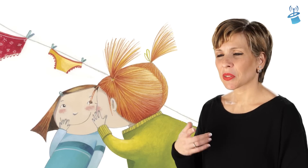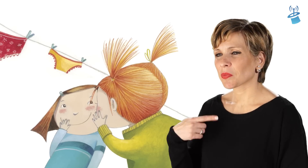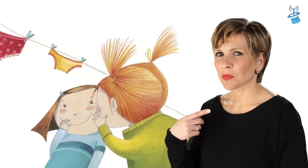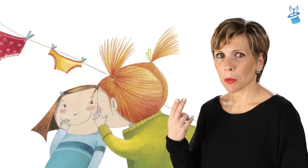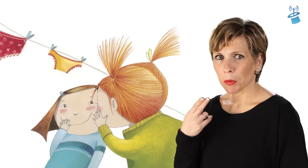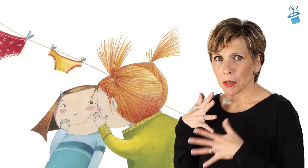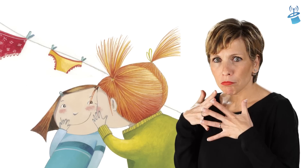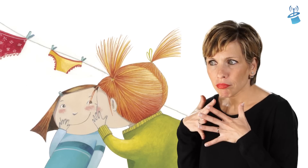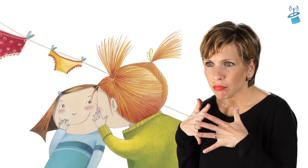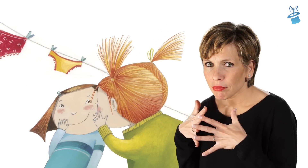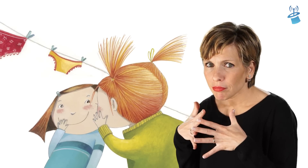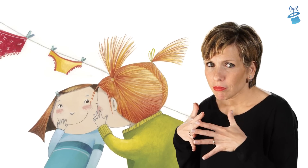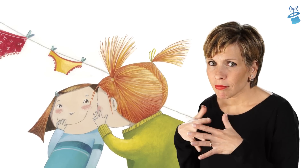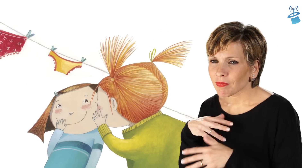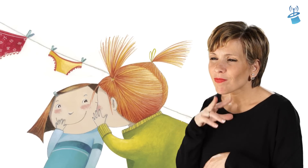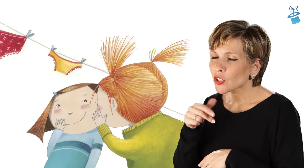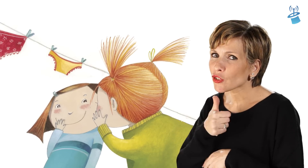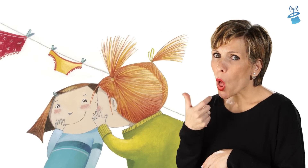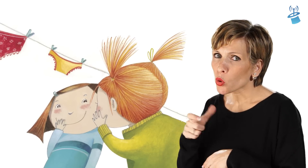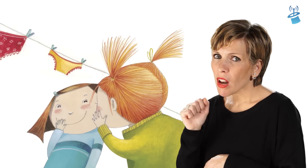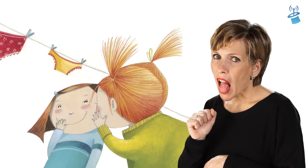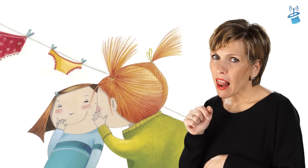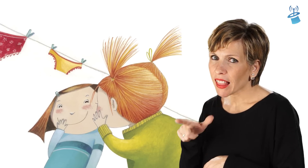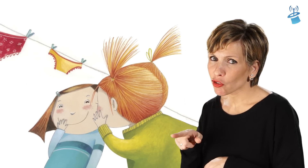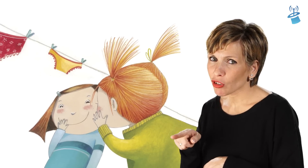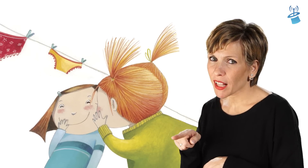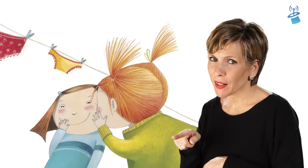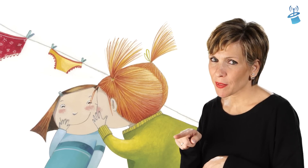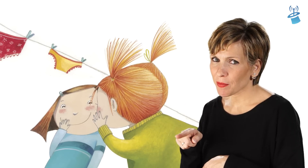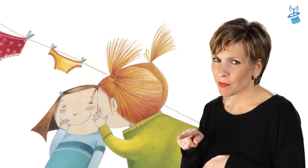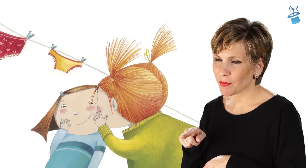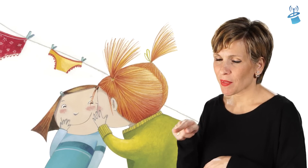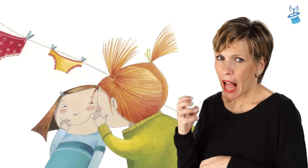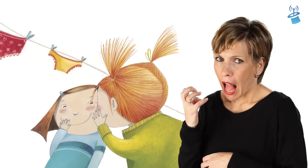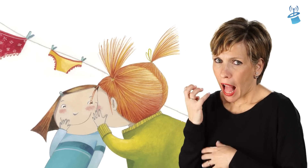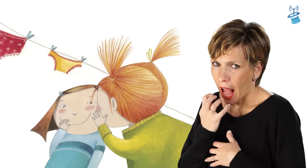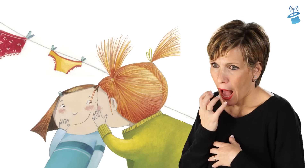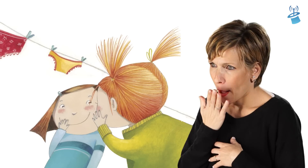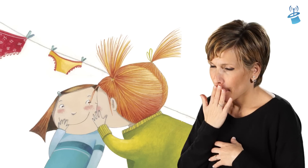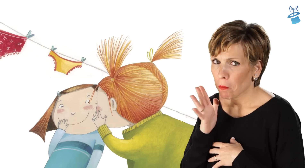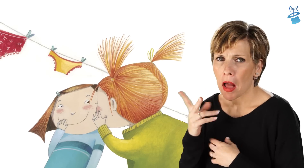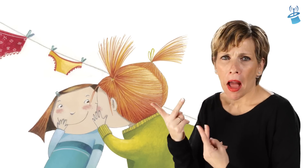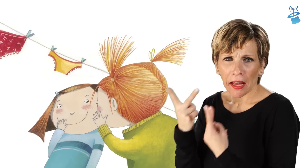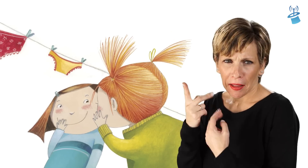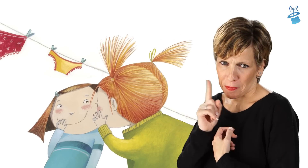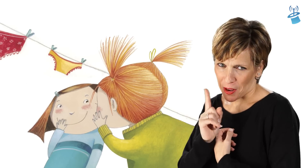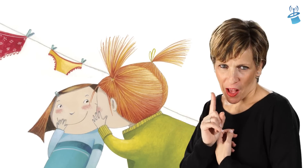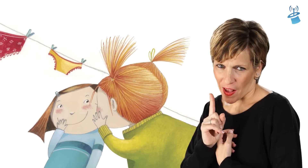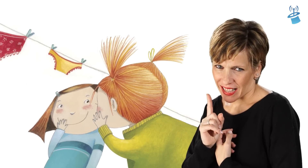Se mi farò la pipì addosso, lo dirò solo a mia cugina Alice, che ride e non mi sgrida.